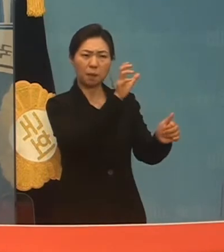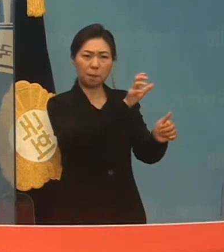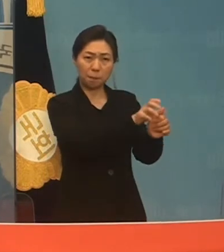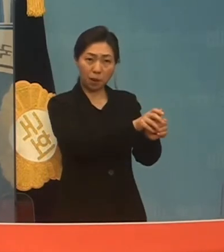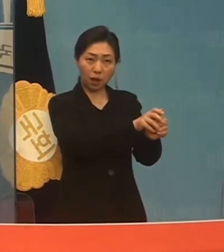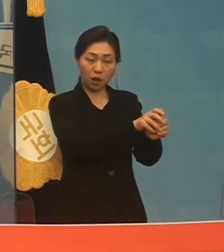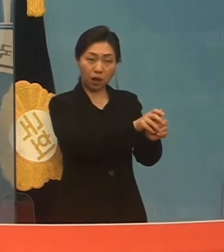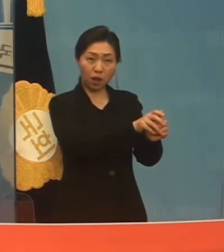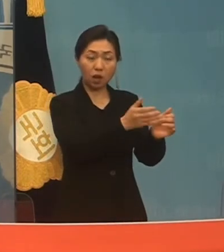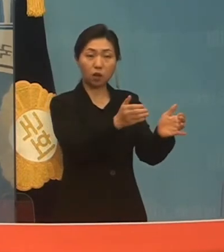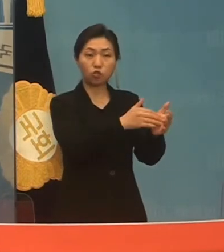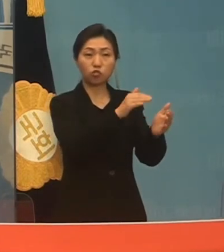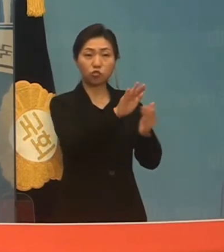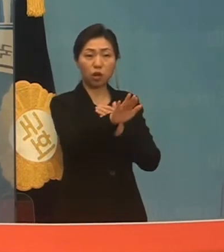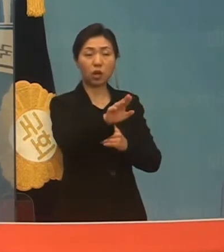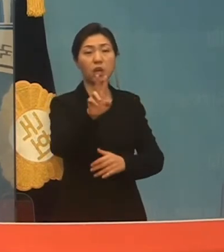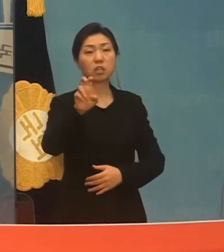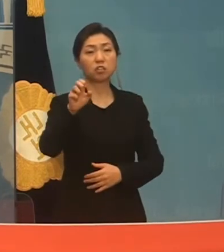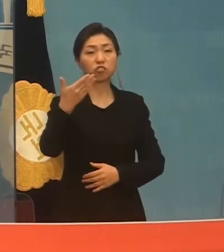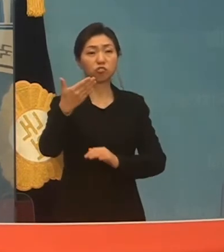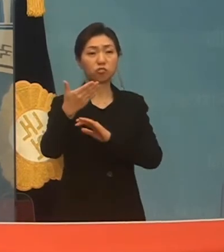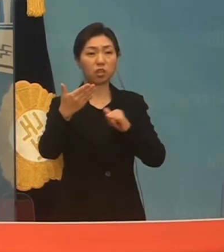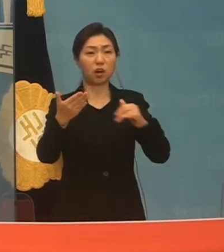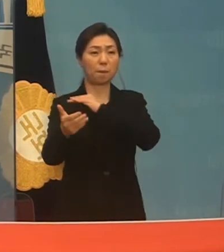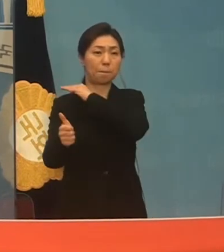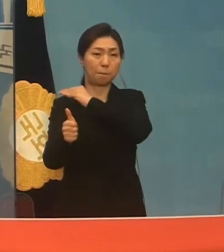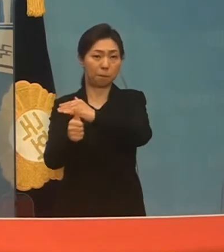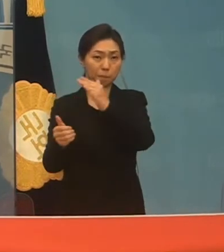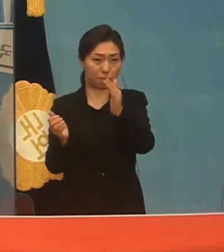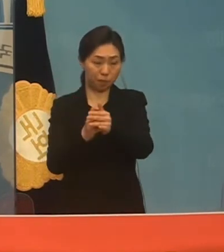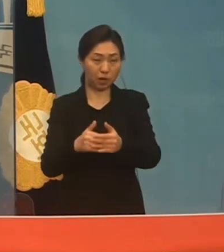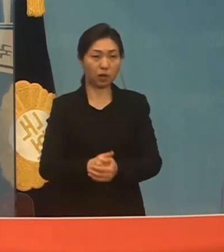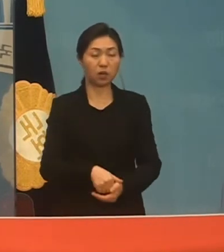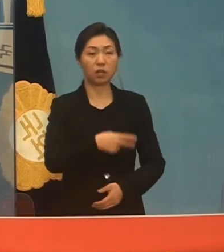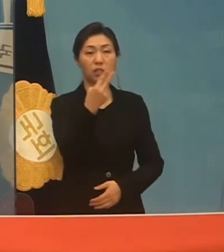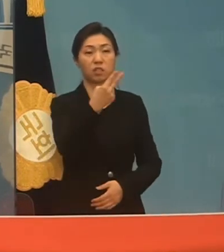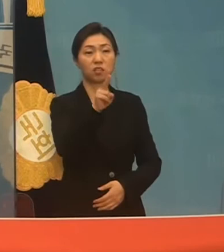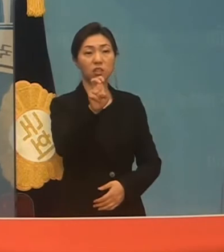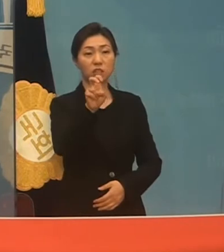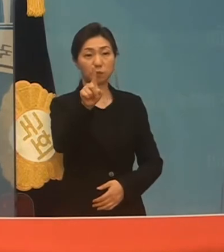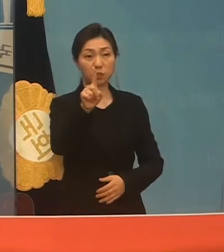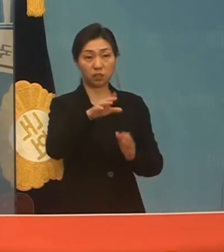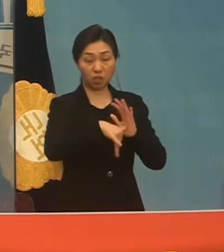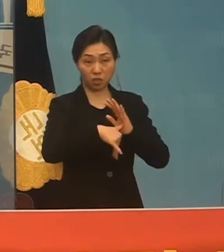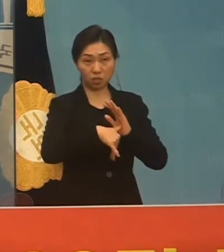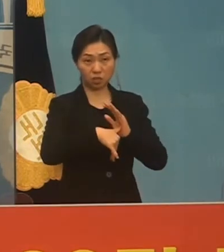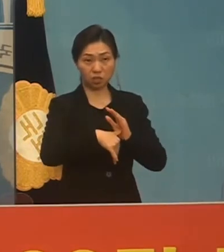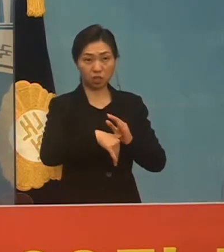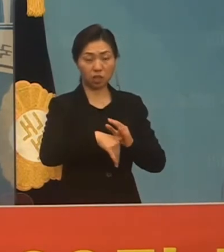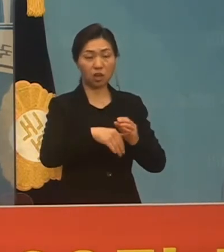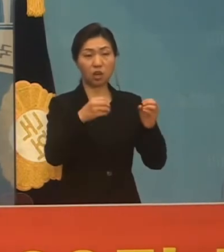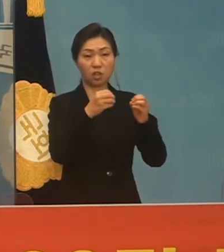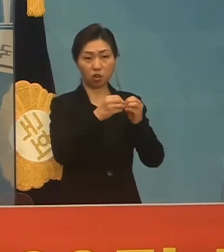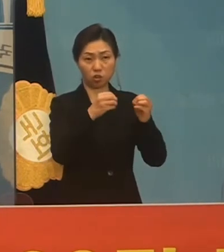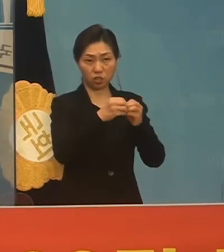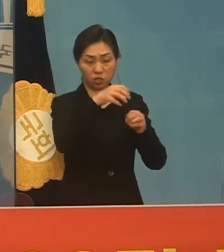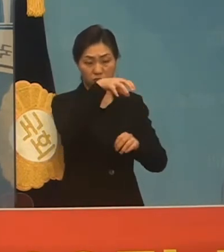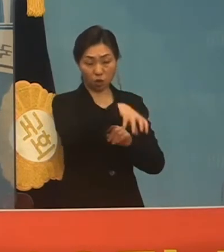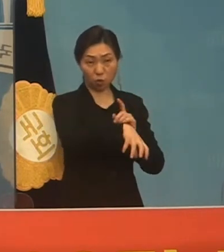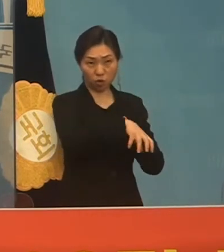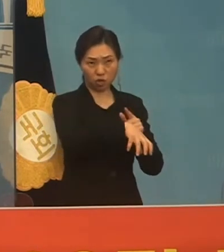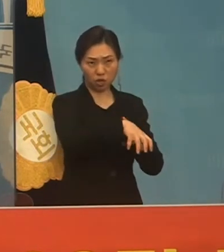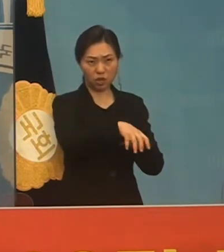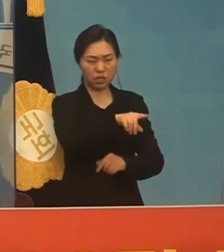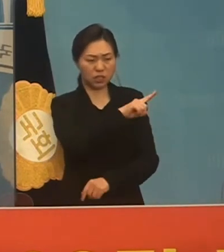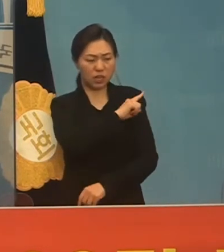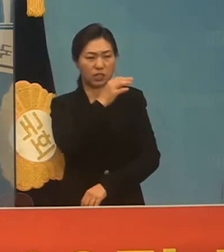낙찰 후 29명을 집단해고하였고, 또 2021년에는 경남 창원의 모 회사로 최저가 낙찰